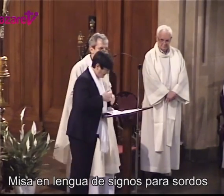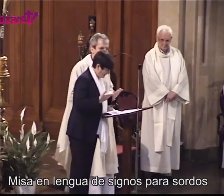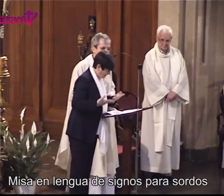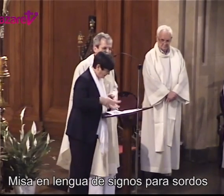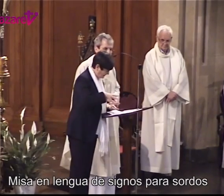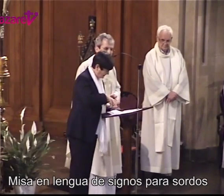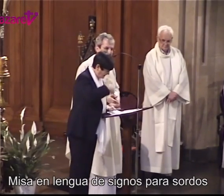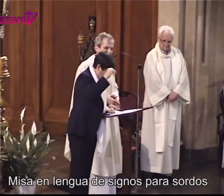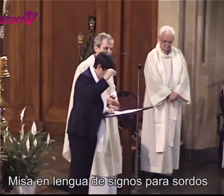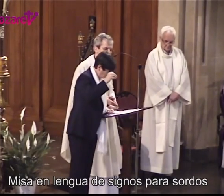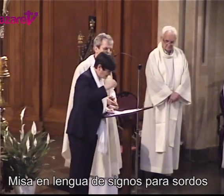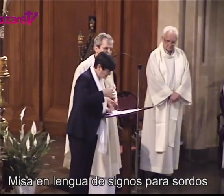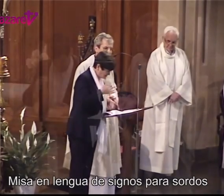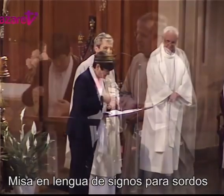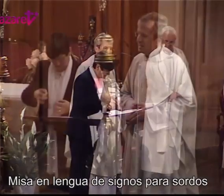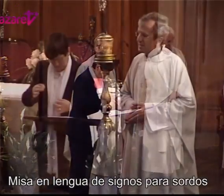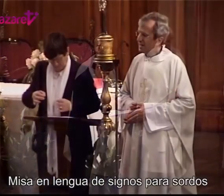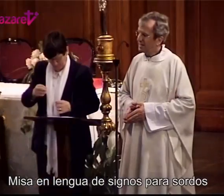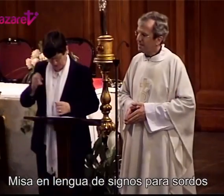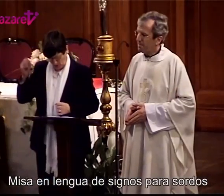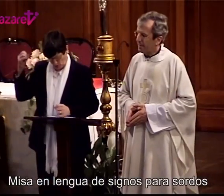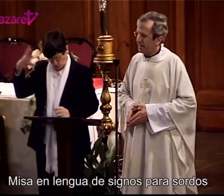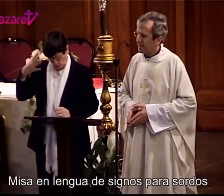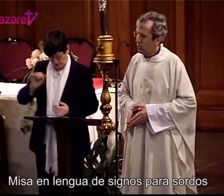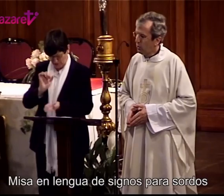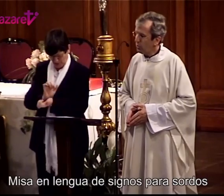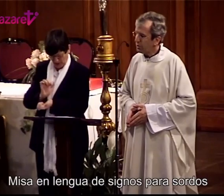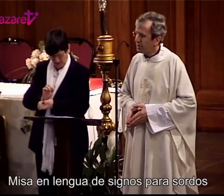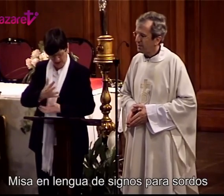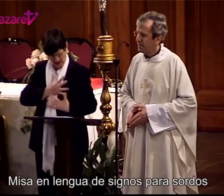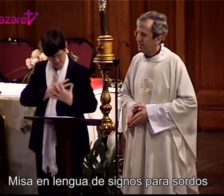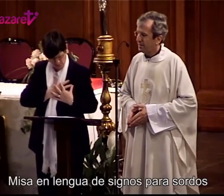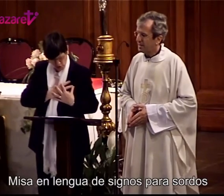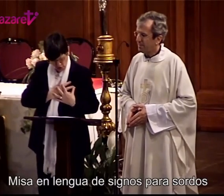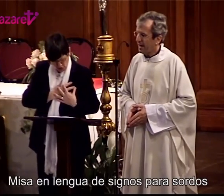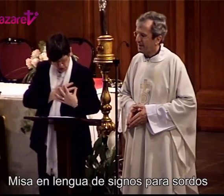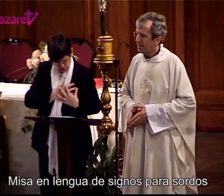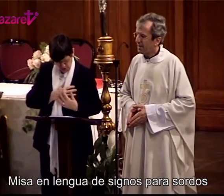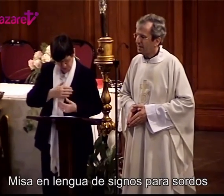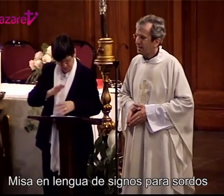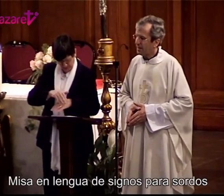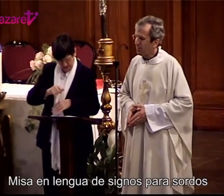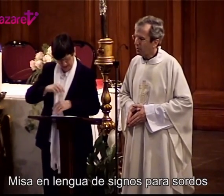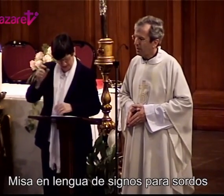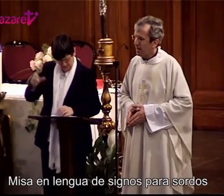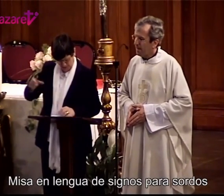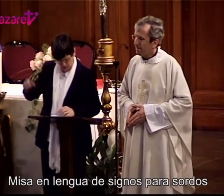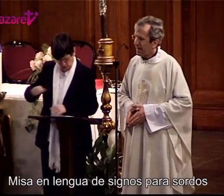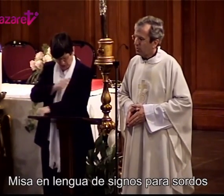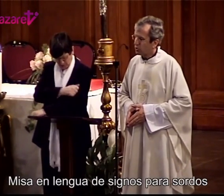Para que la Iglesia sea siempre luz de esperanza y de amor para los